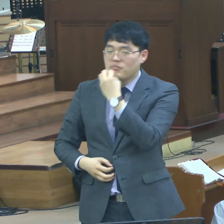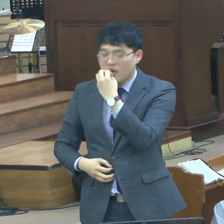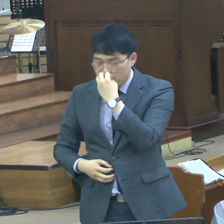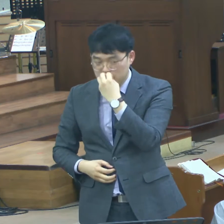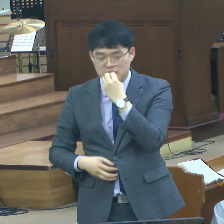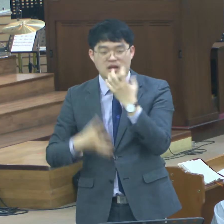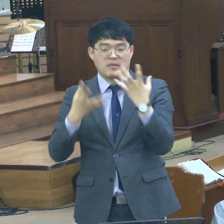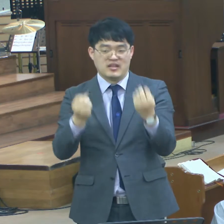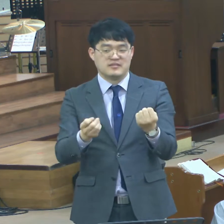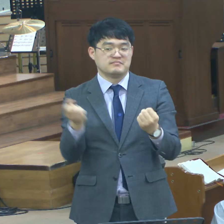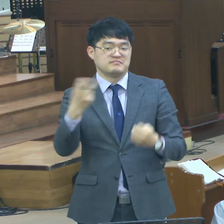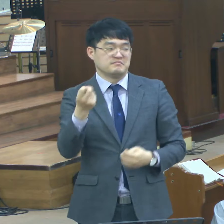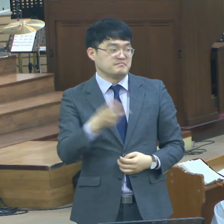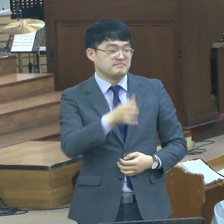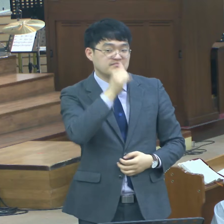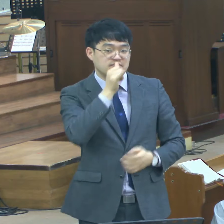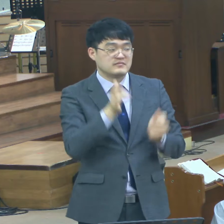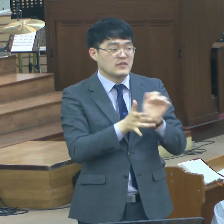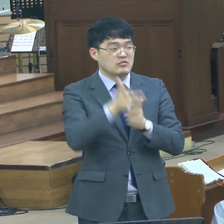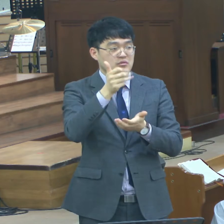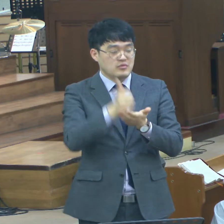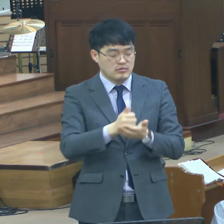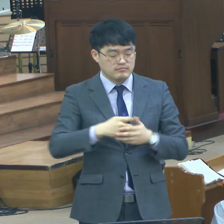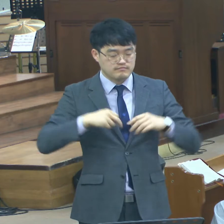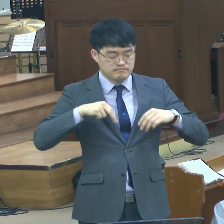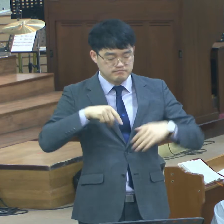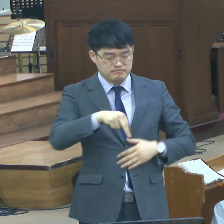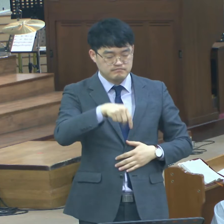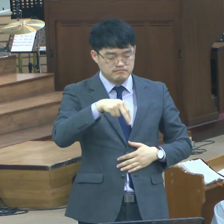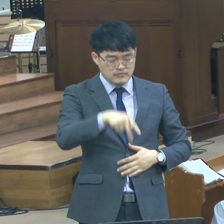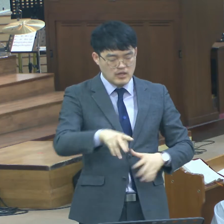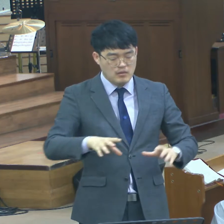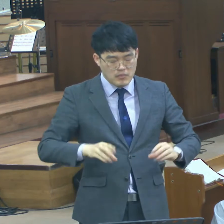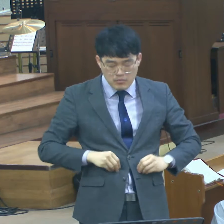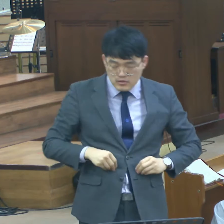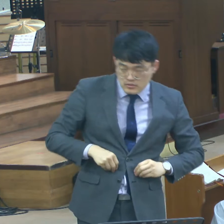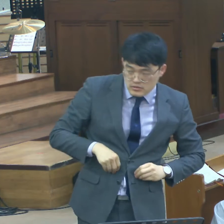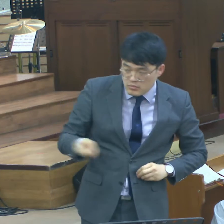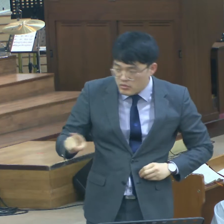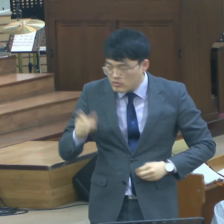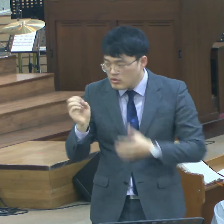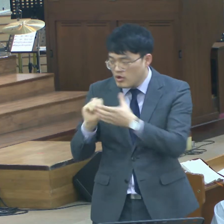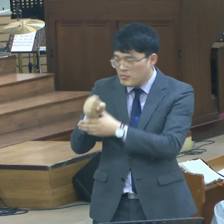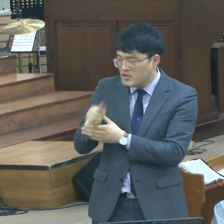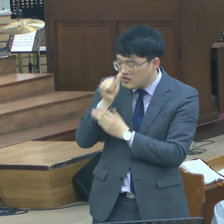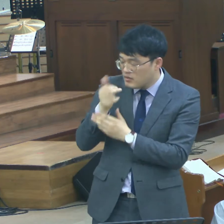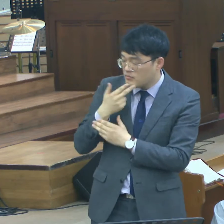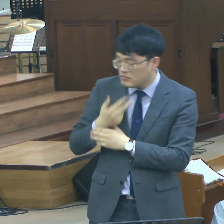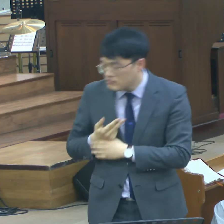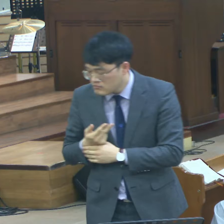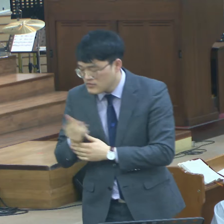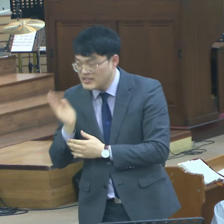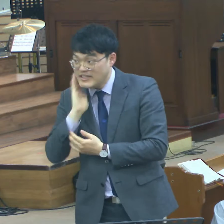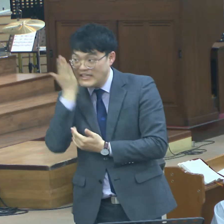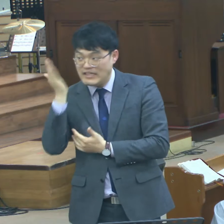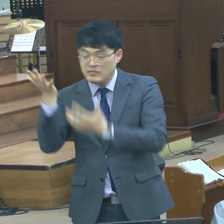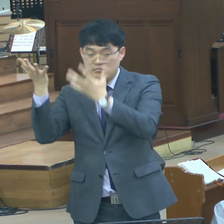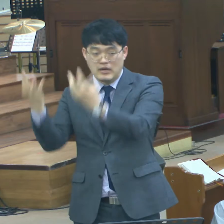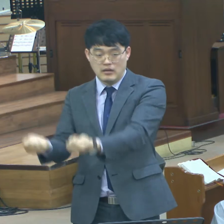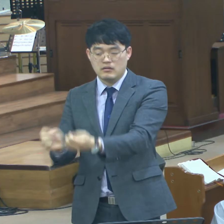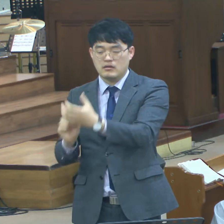예수님께서도 시장하셔서 무화과에 뭐가 먹을 게 있는가 하고 접근하셨는데 잎은 있는데 열매가